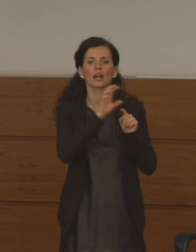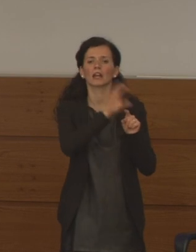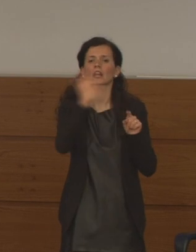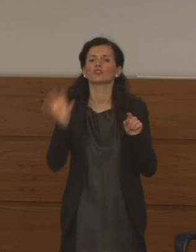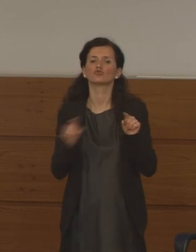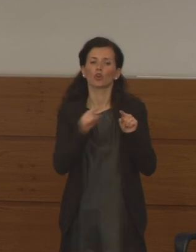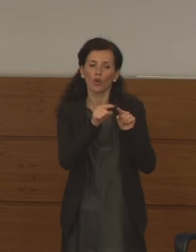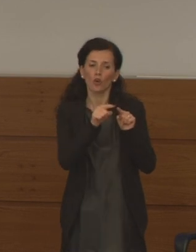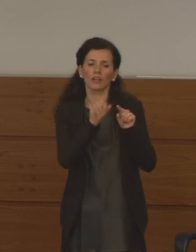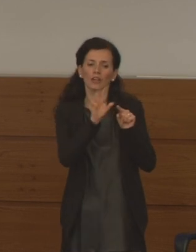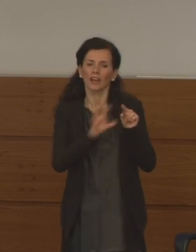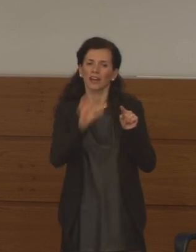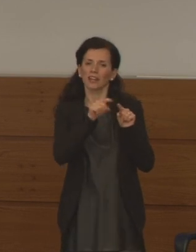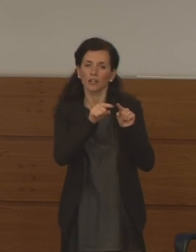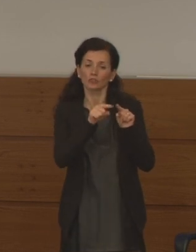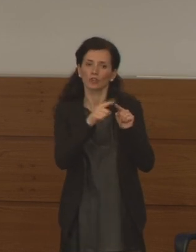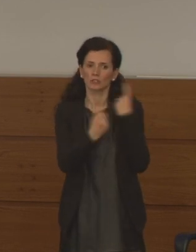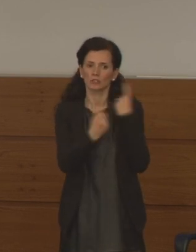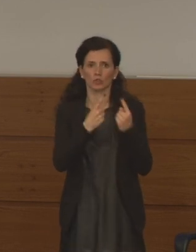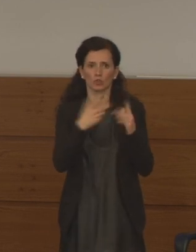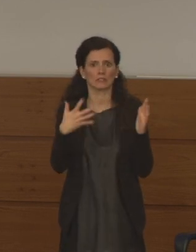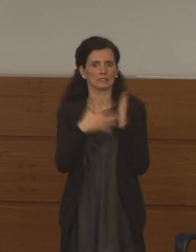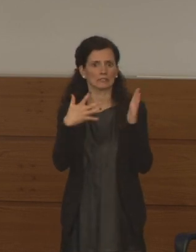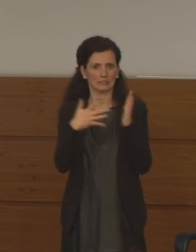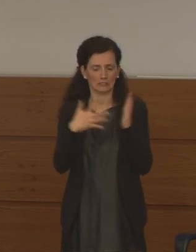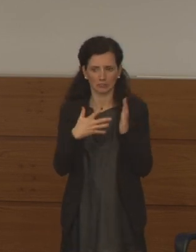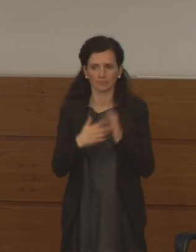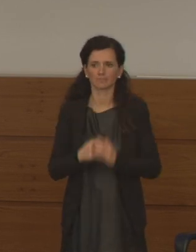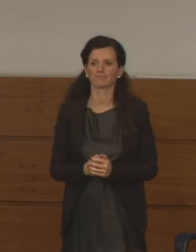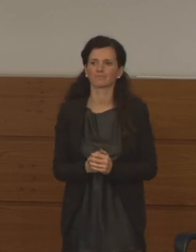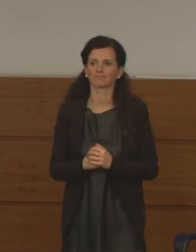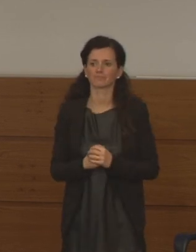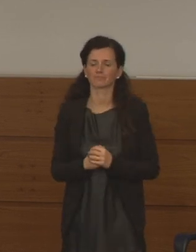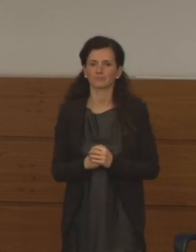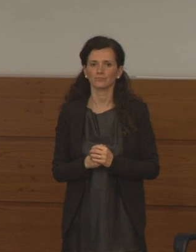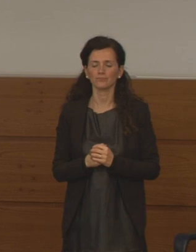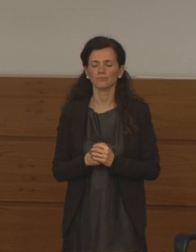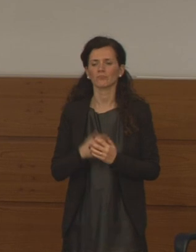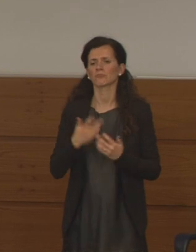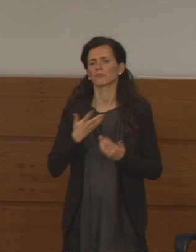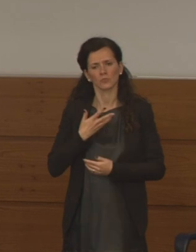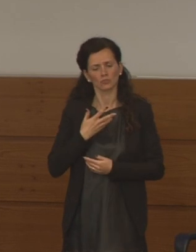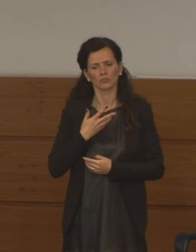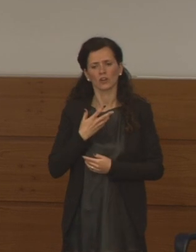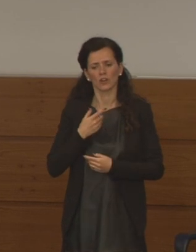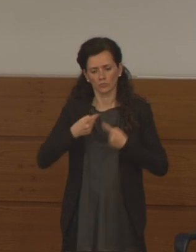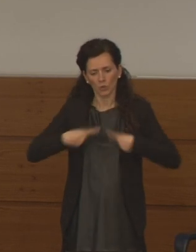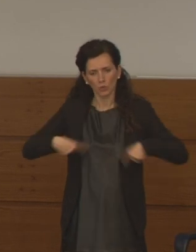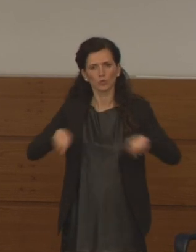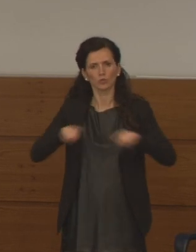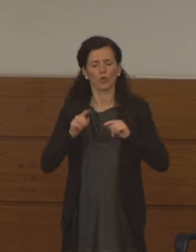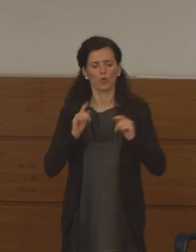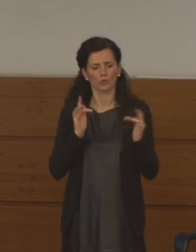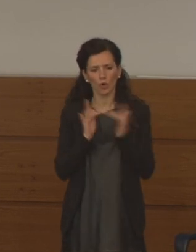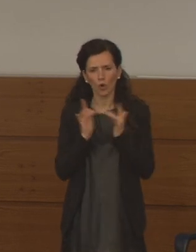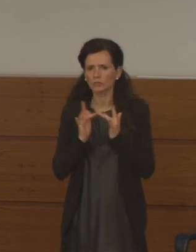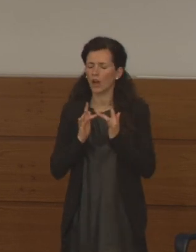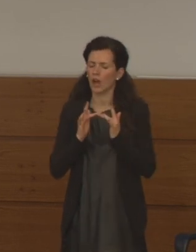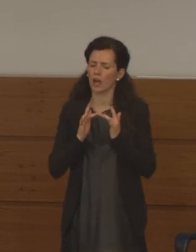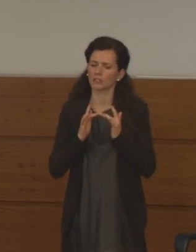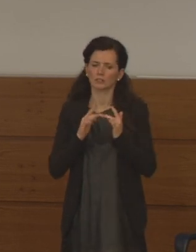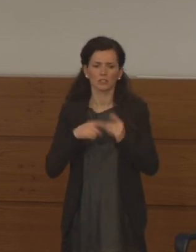le maggiori condizioni critiche e ci saranno riunioni continue contatti permanenti